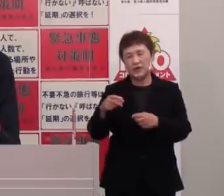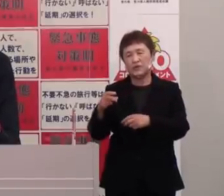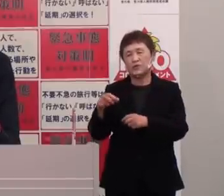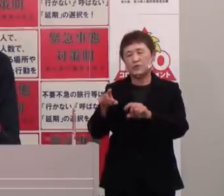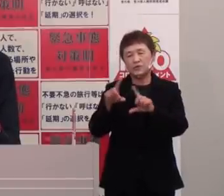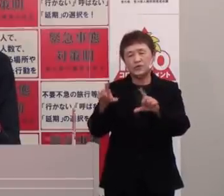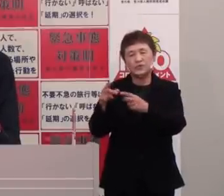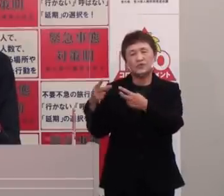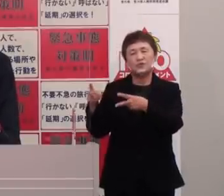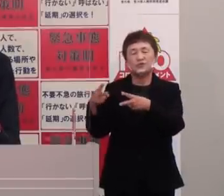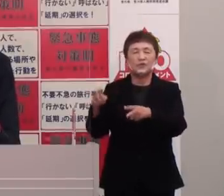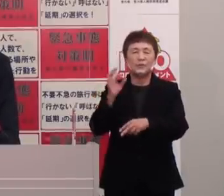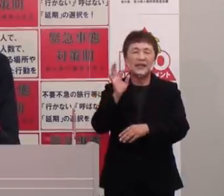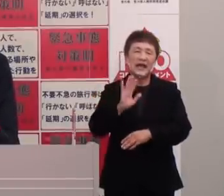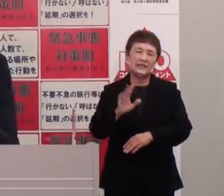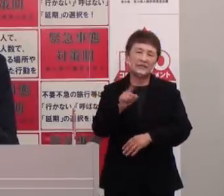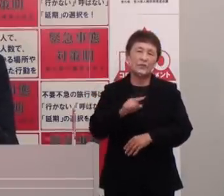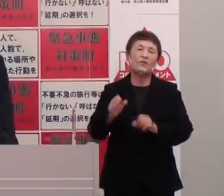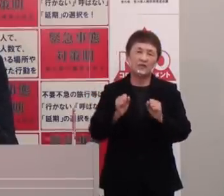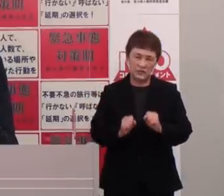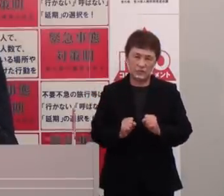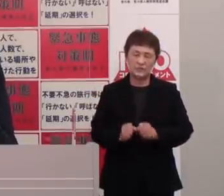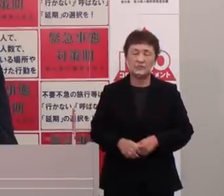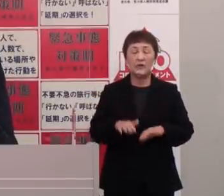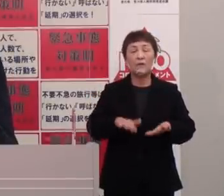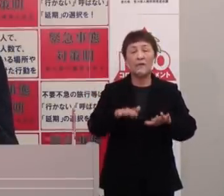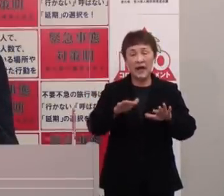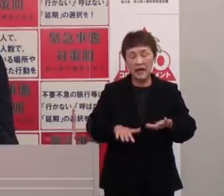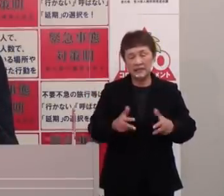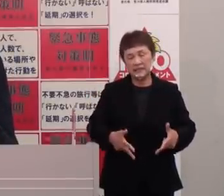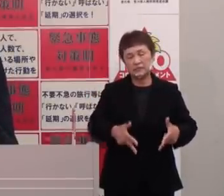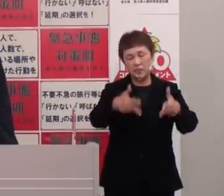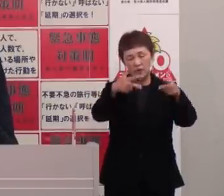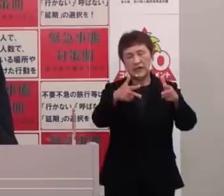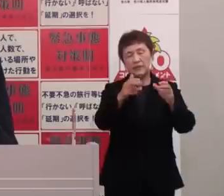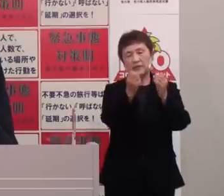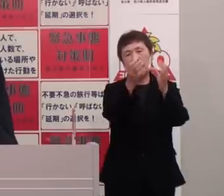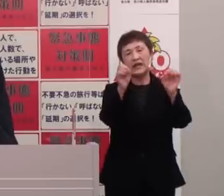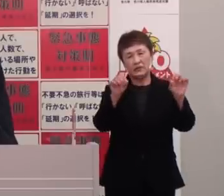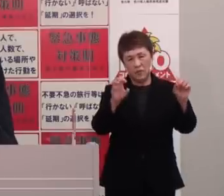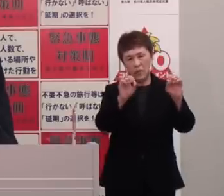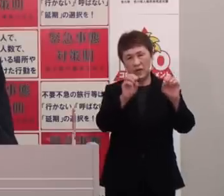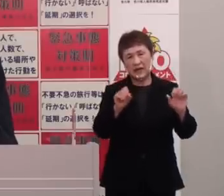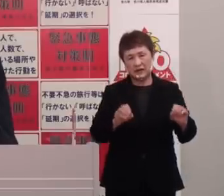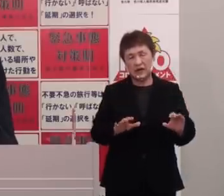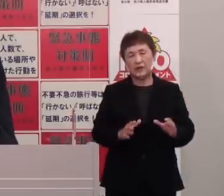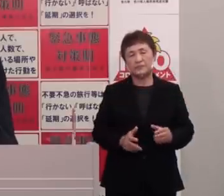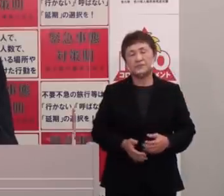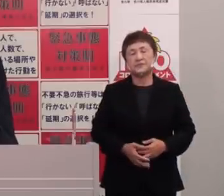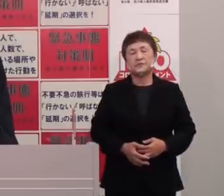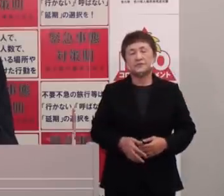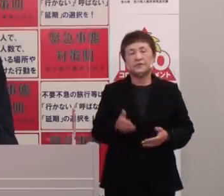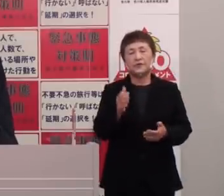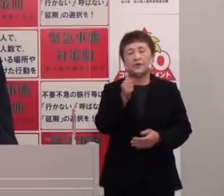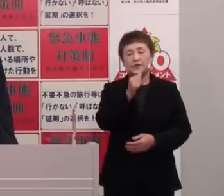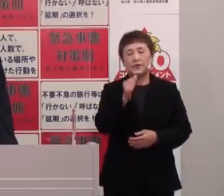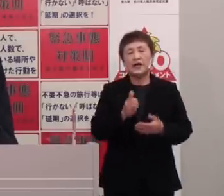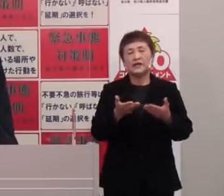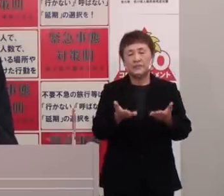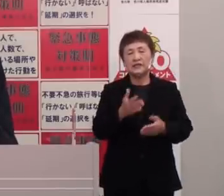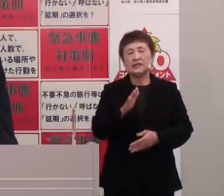ということで、今回シンボルタワーのライトアップということを先ほどご紹介しましたけ